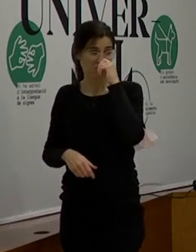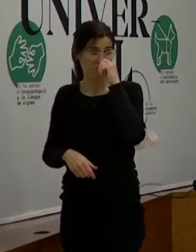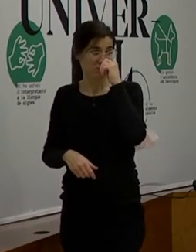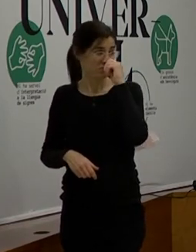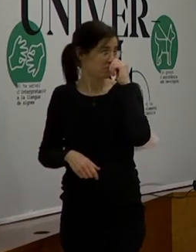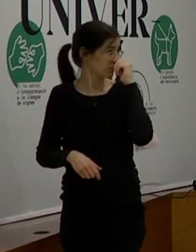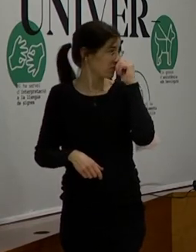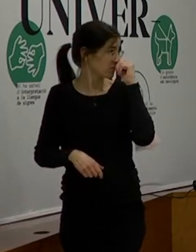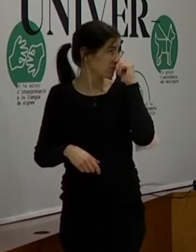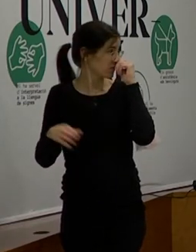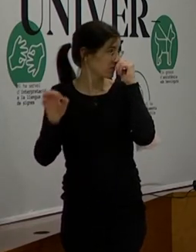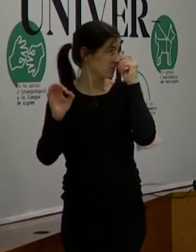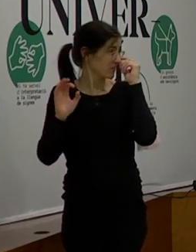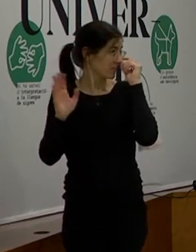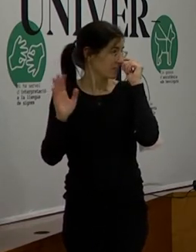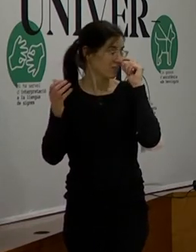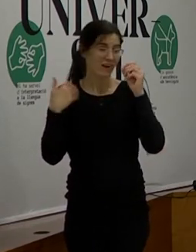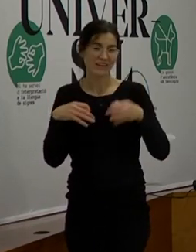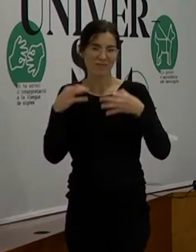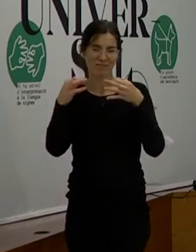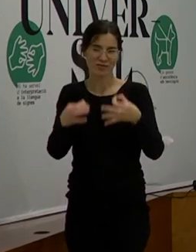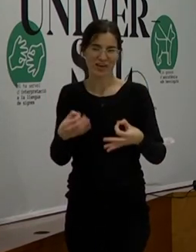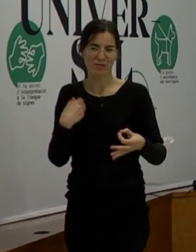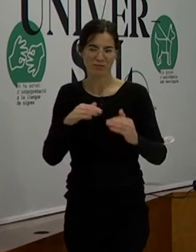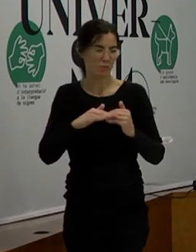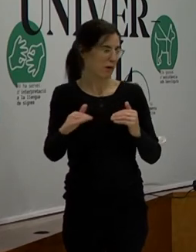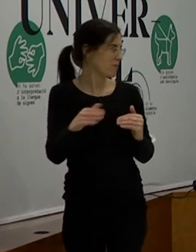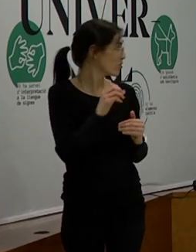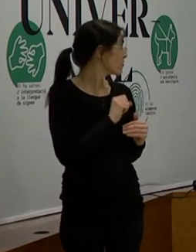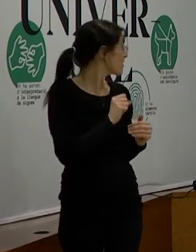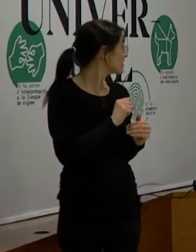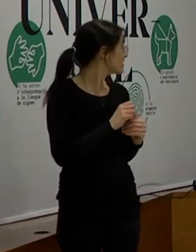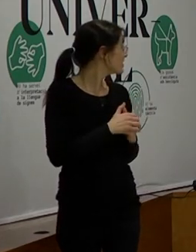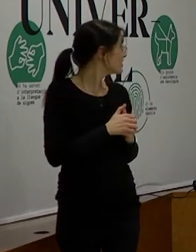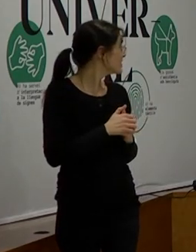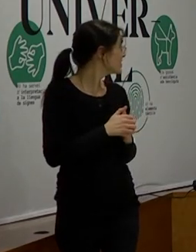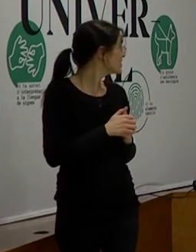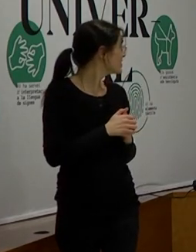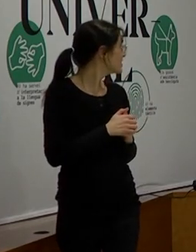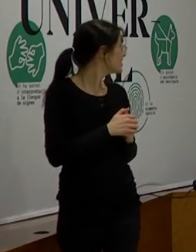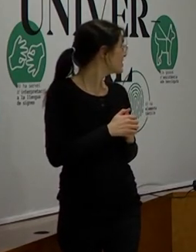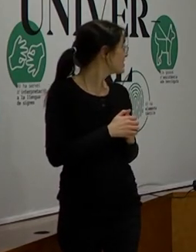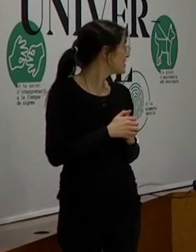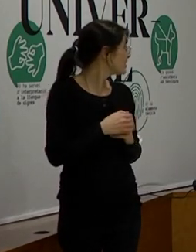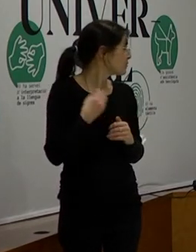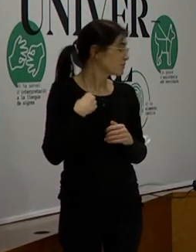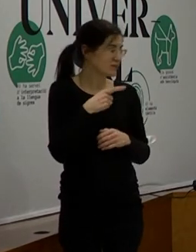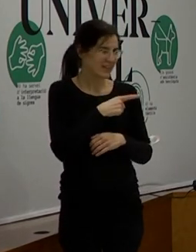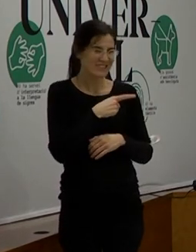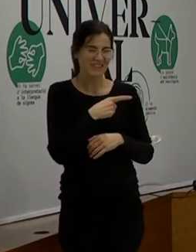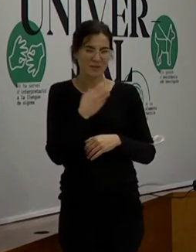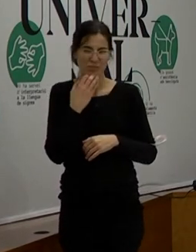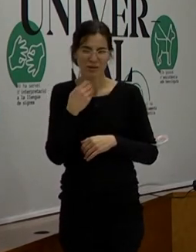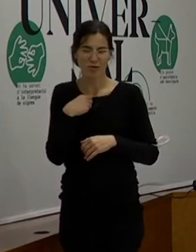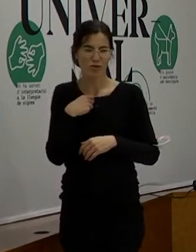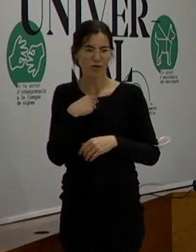Hola, ya hemos llegado al pavimento fantástico. Però encara hi ha així aquest, encara aquest, fixa't que jo vaig,